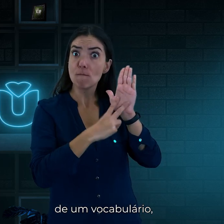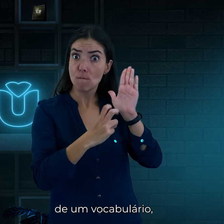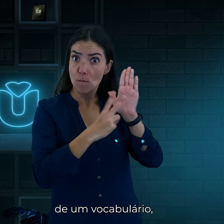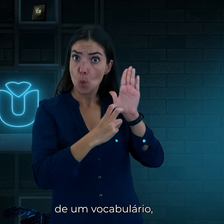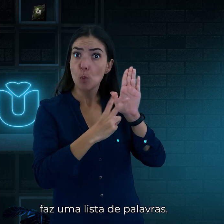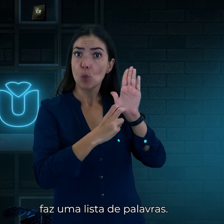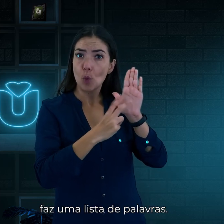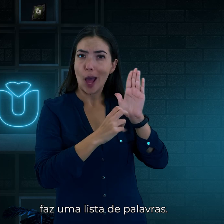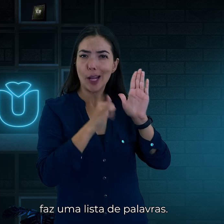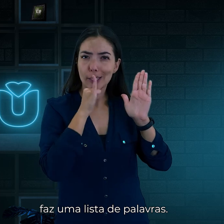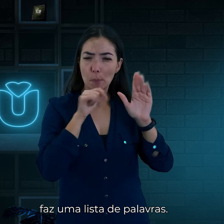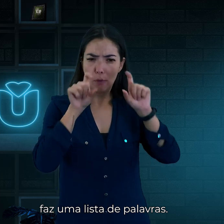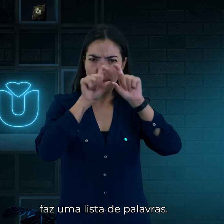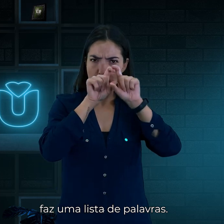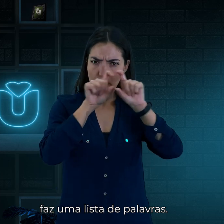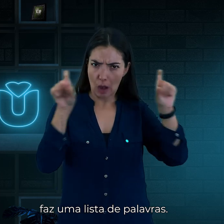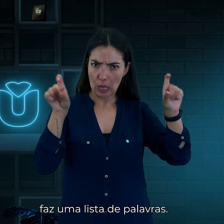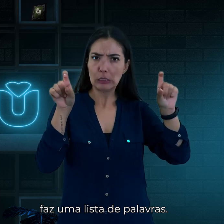Faz uma lista de palavras.